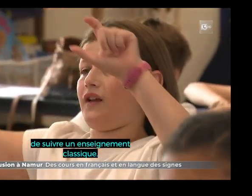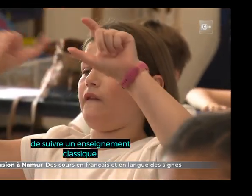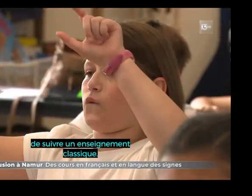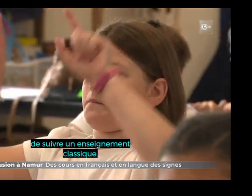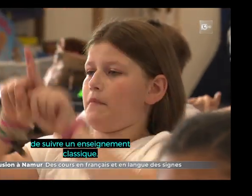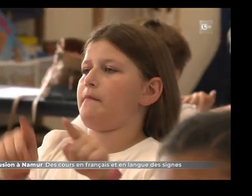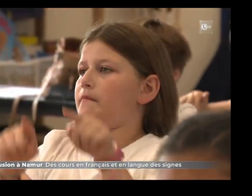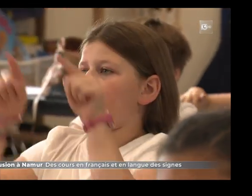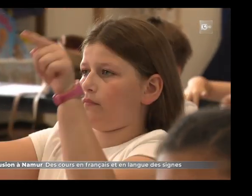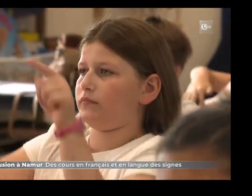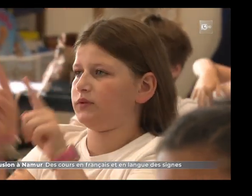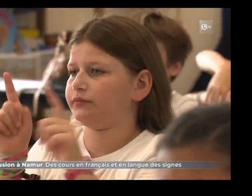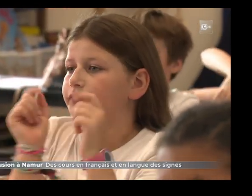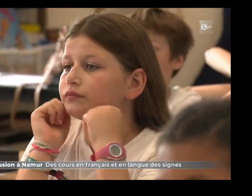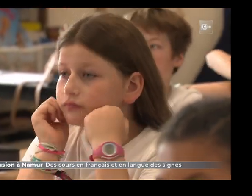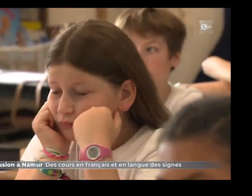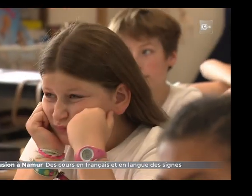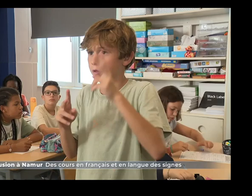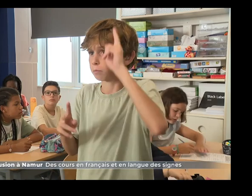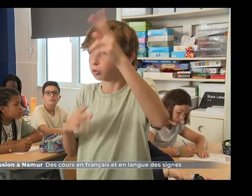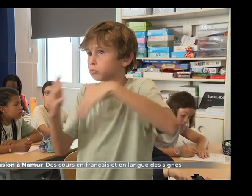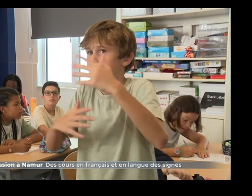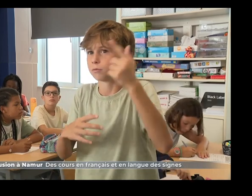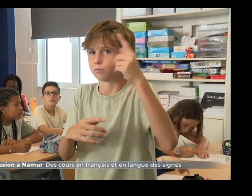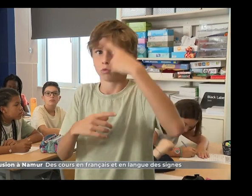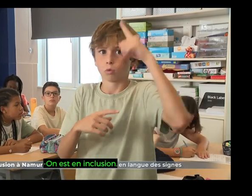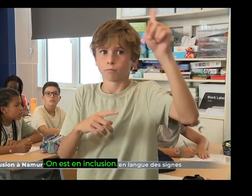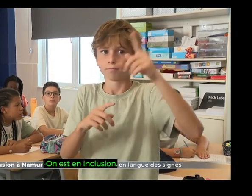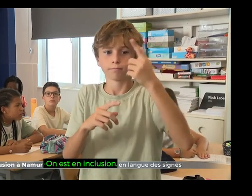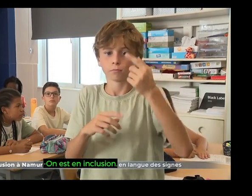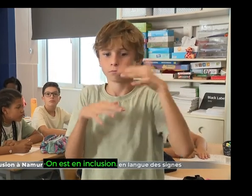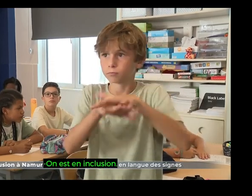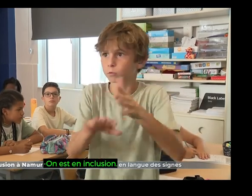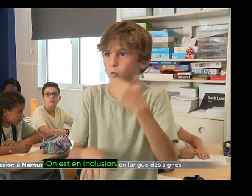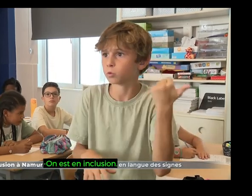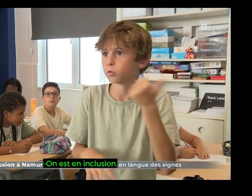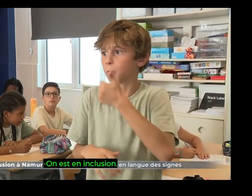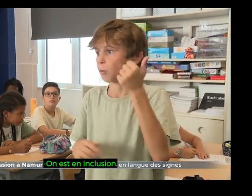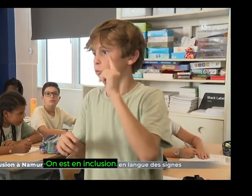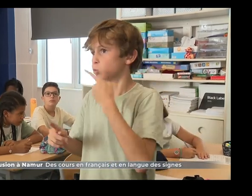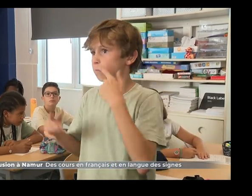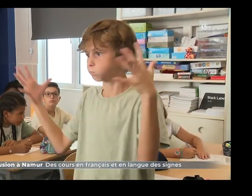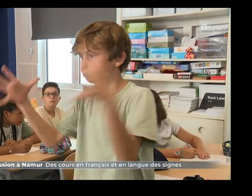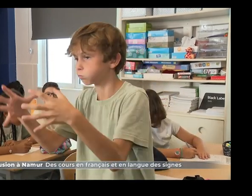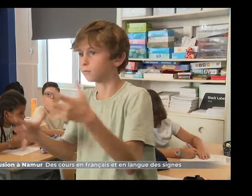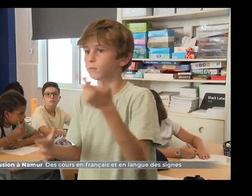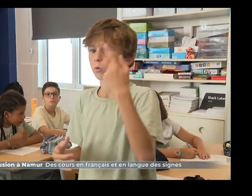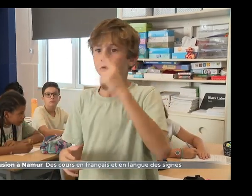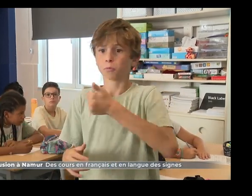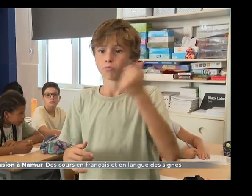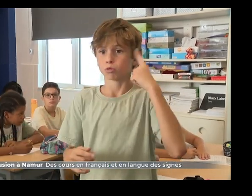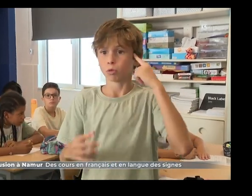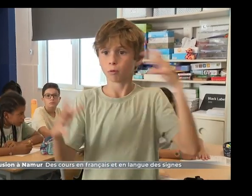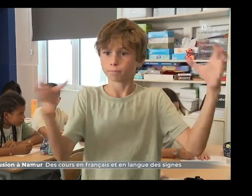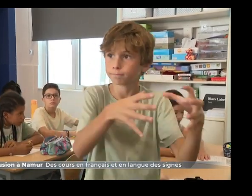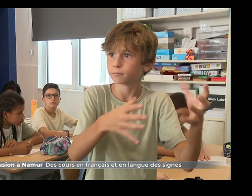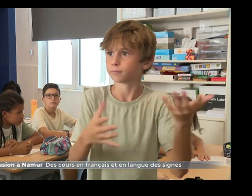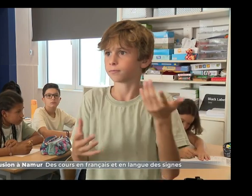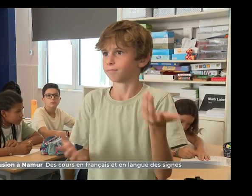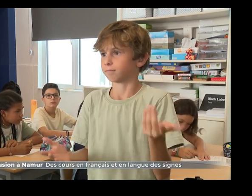ici où il y a des sourds et des entendants en inclusion. Donc, je suis habituée aussi. Et l'inclusion, il n'y a pas comme ici, en fait, il y a des groupes où soit il y